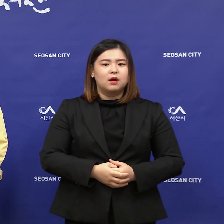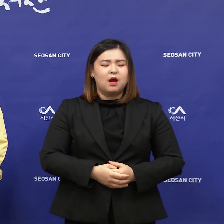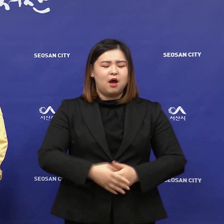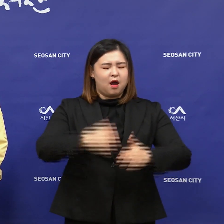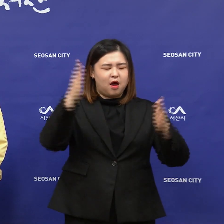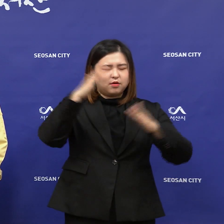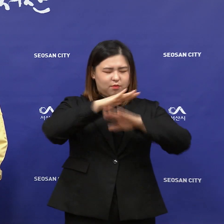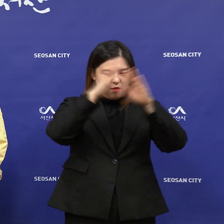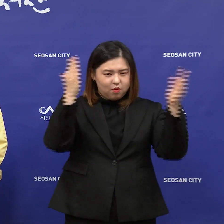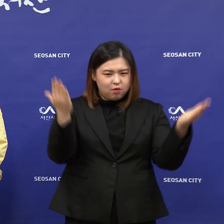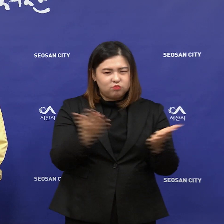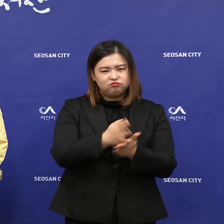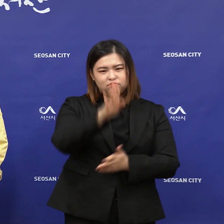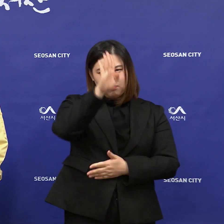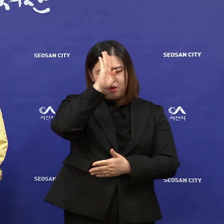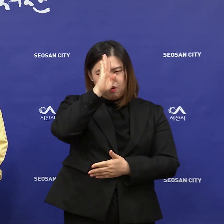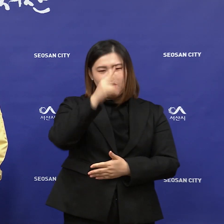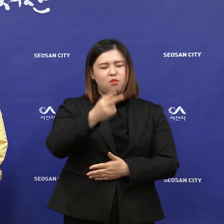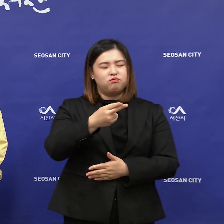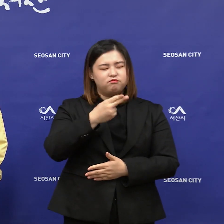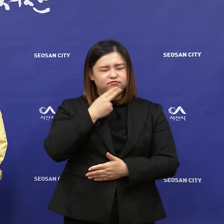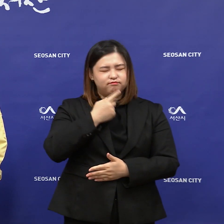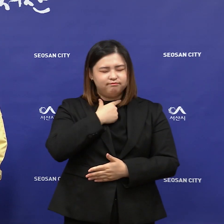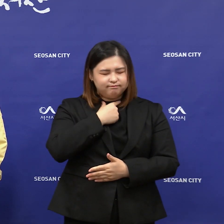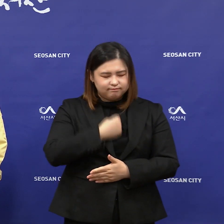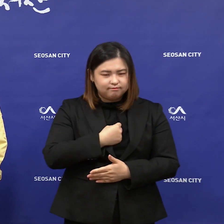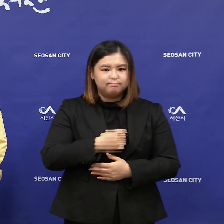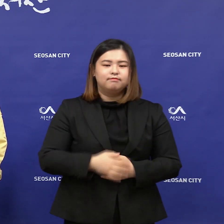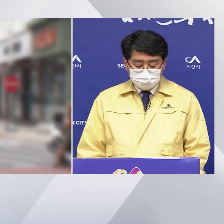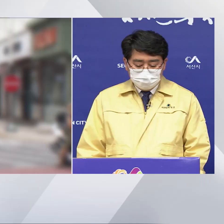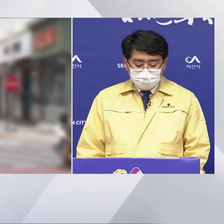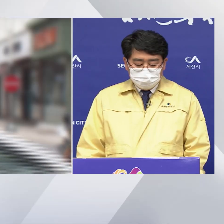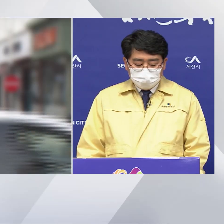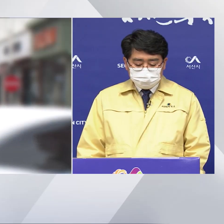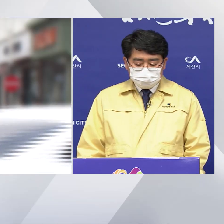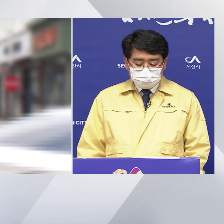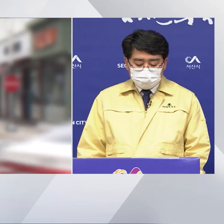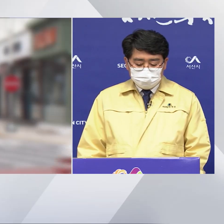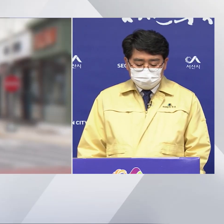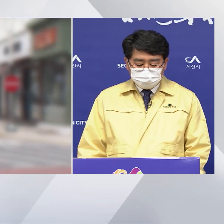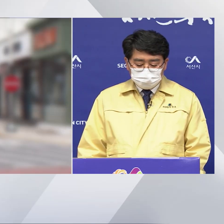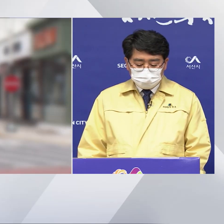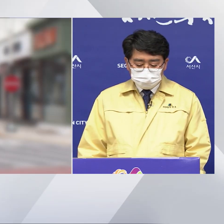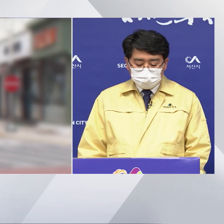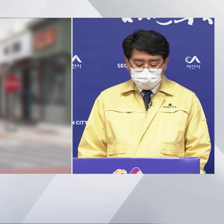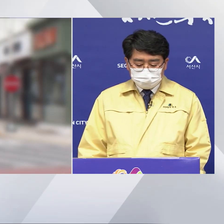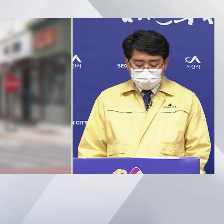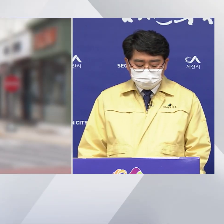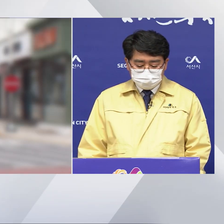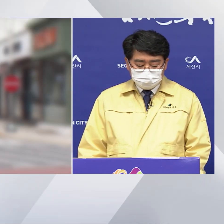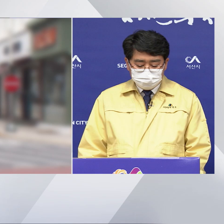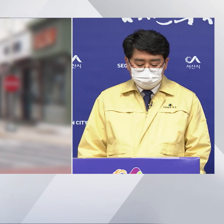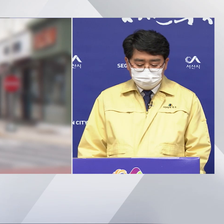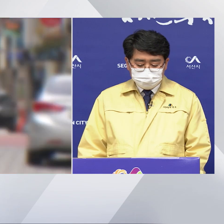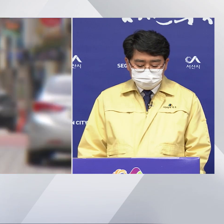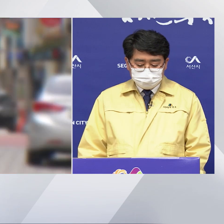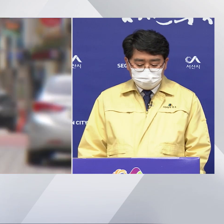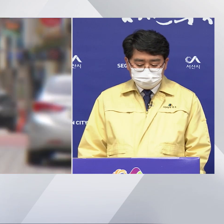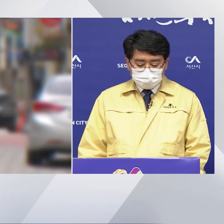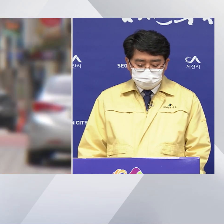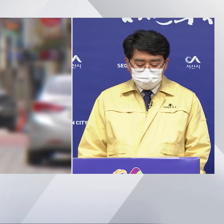음성 판정이 나오기를 간절히 바랍니다. 확진자의 이동 동선에 대해서는